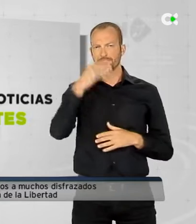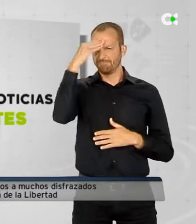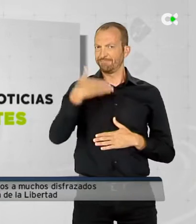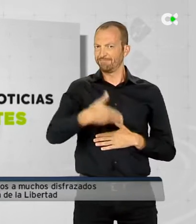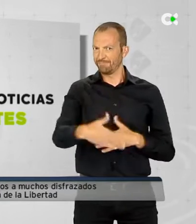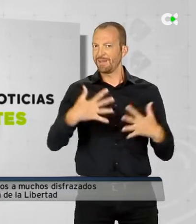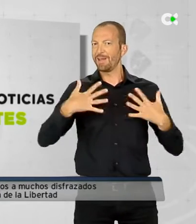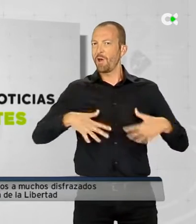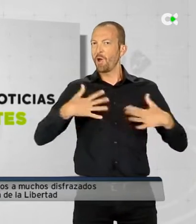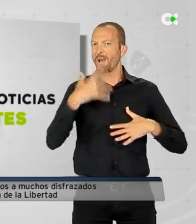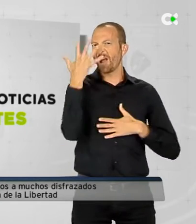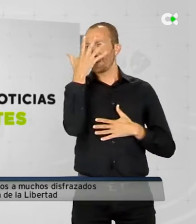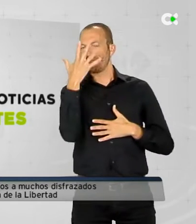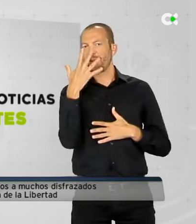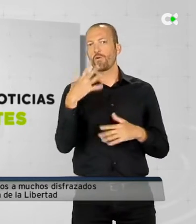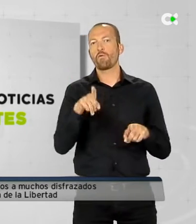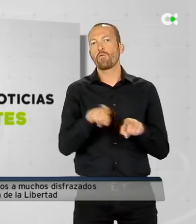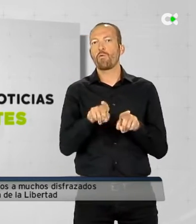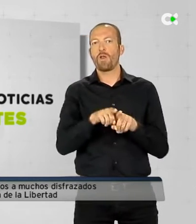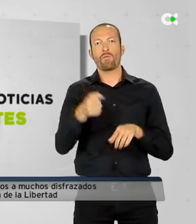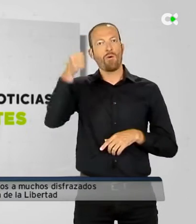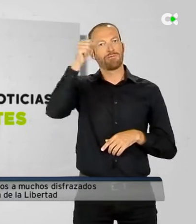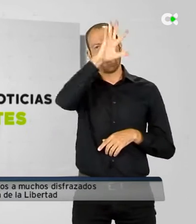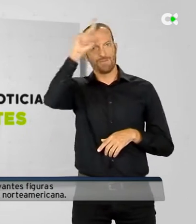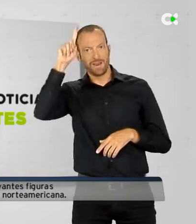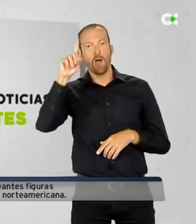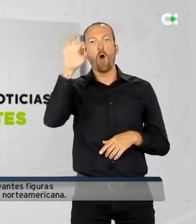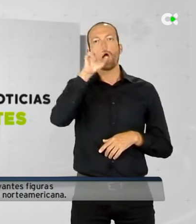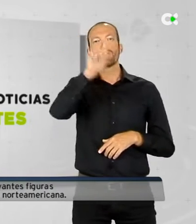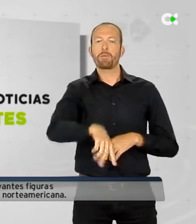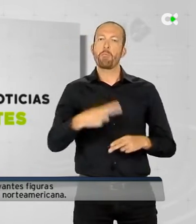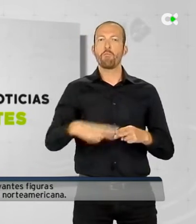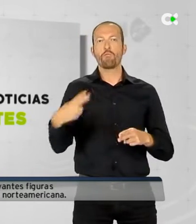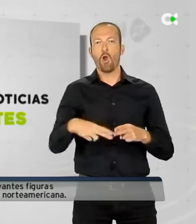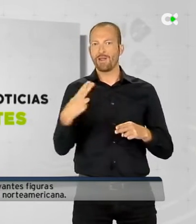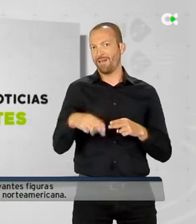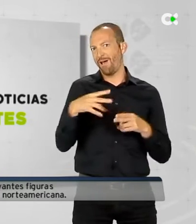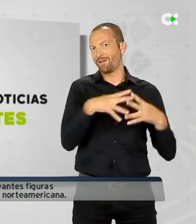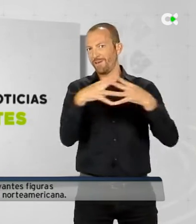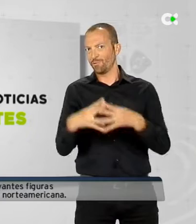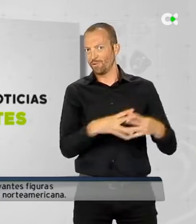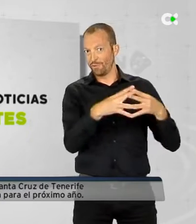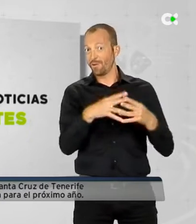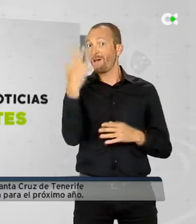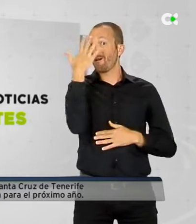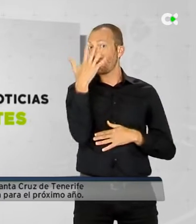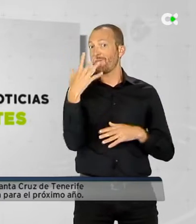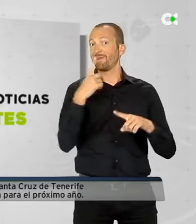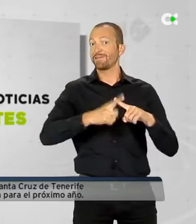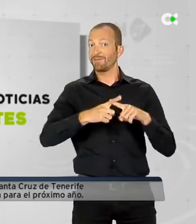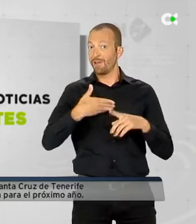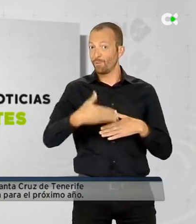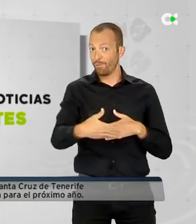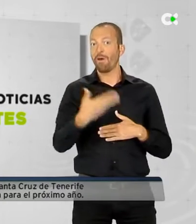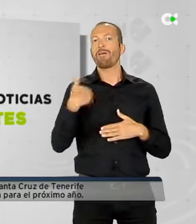Seguramente veremos a muchos disfrazados de la Estatua de la Libertad o de figuras de la política norteamericana. El Carnaval de Santa Cruz de